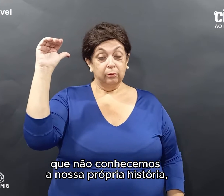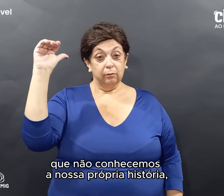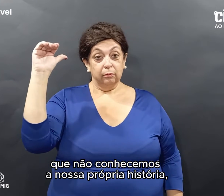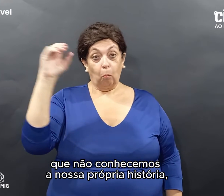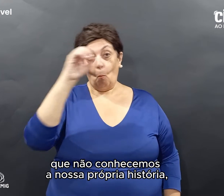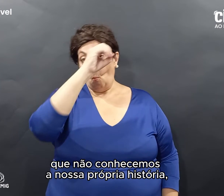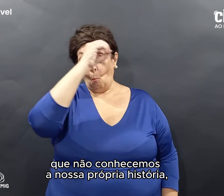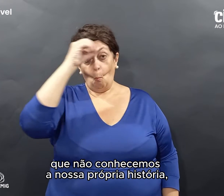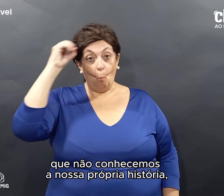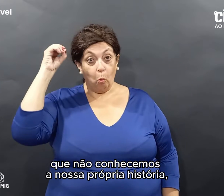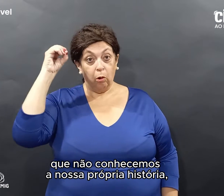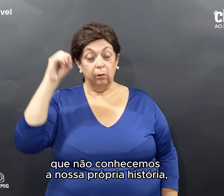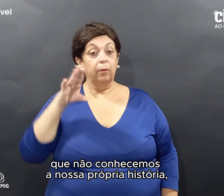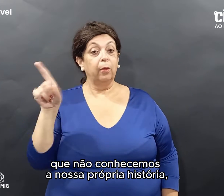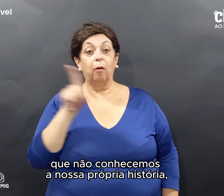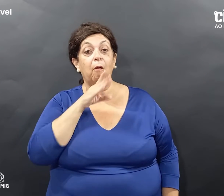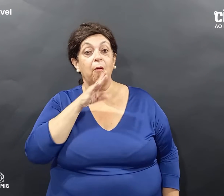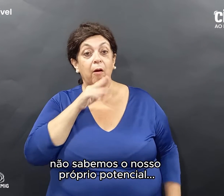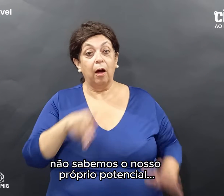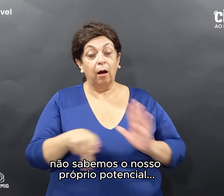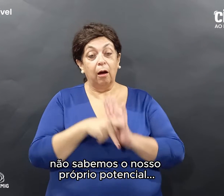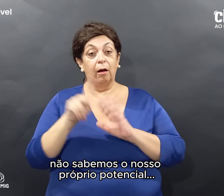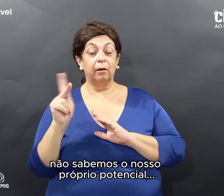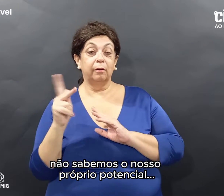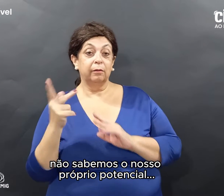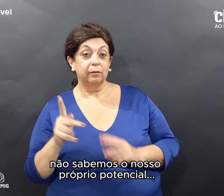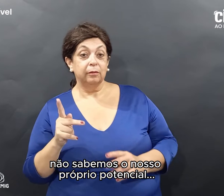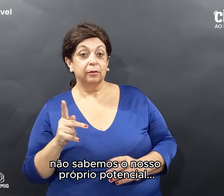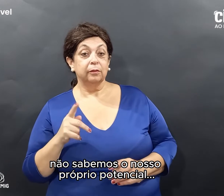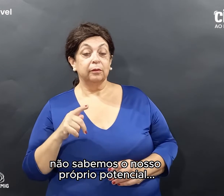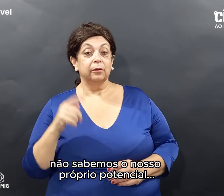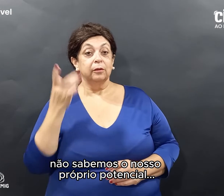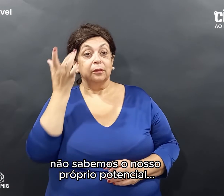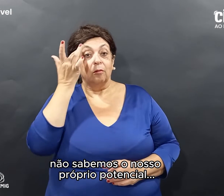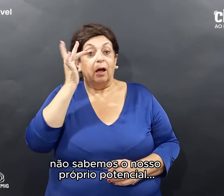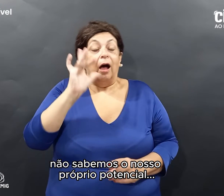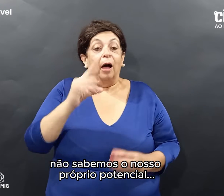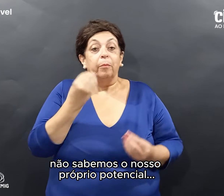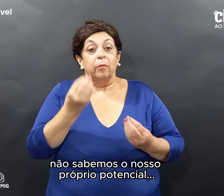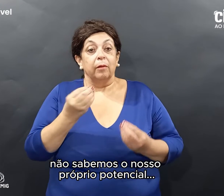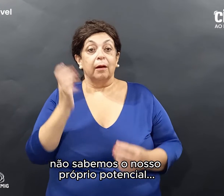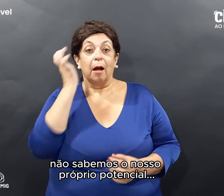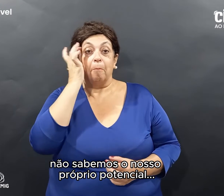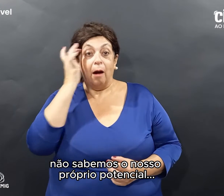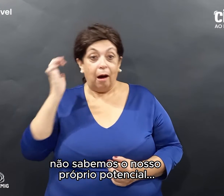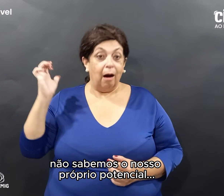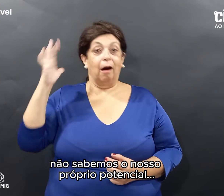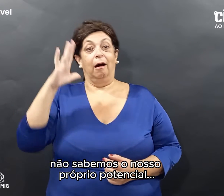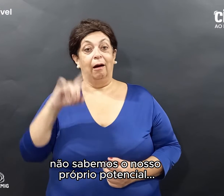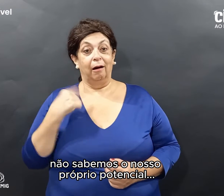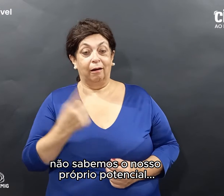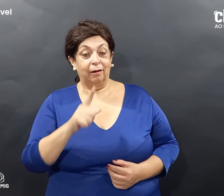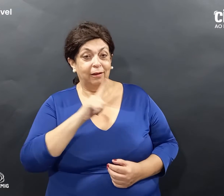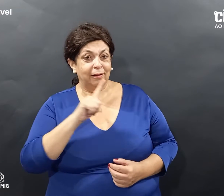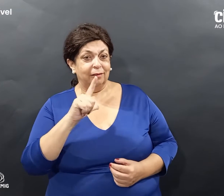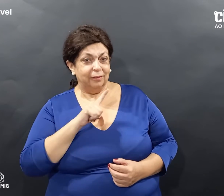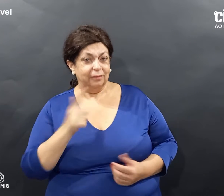que não conhecemos a nossa própria história, não sabemos o nosso próprio potencial, né?